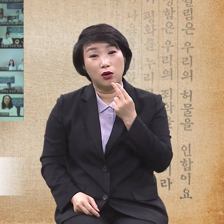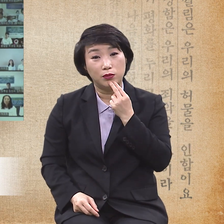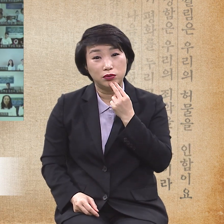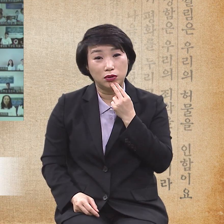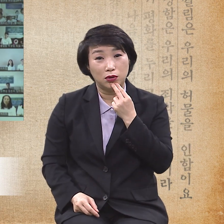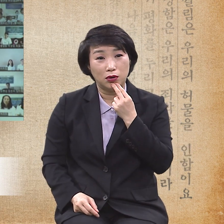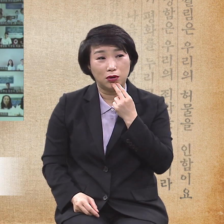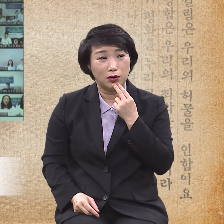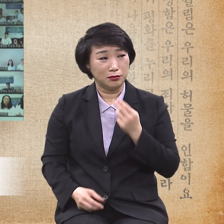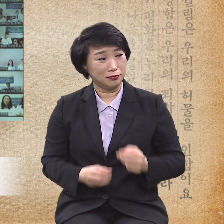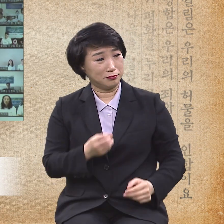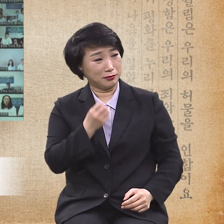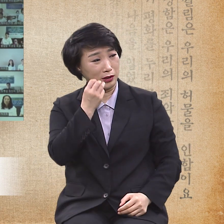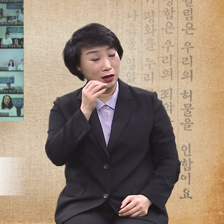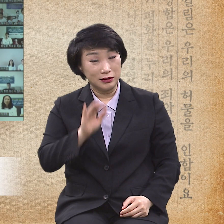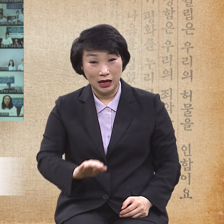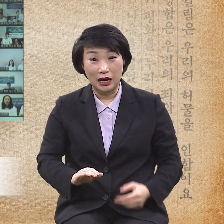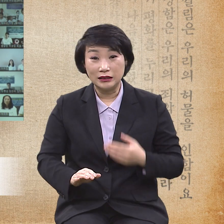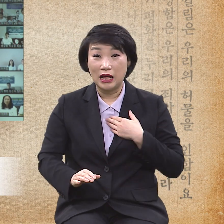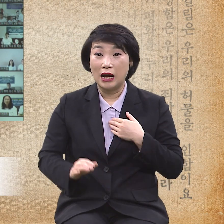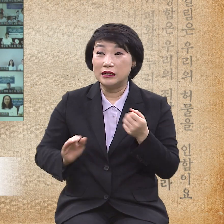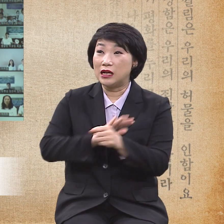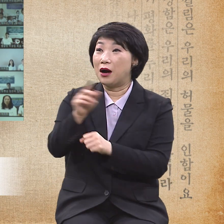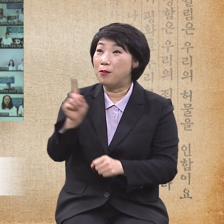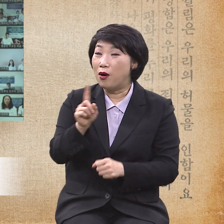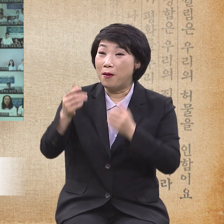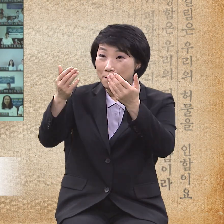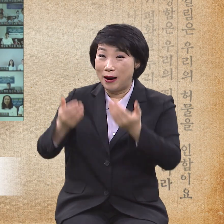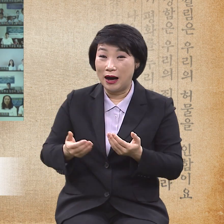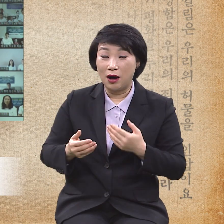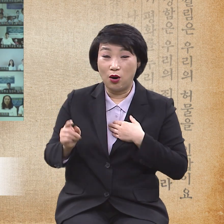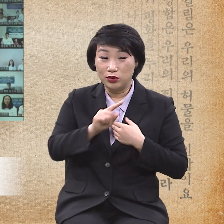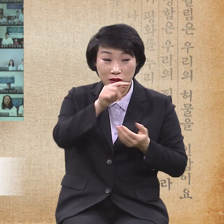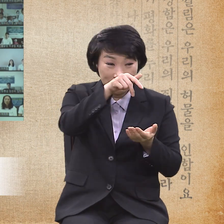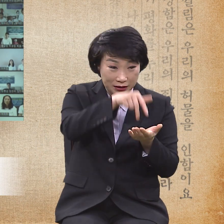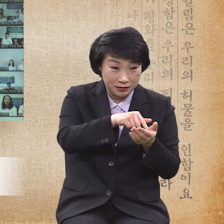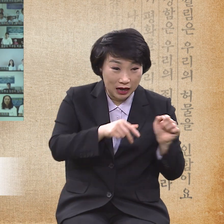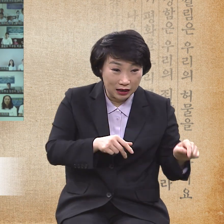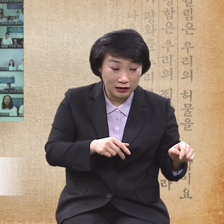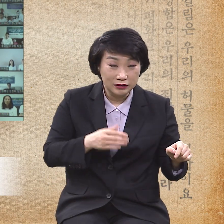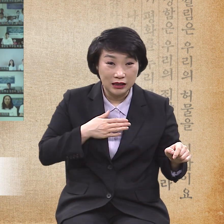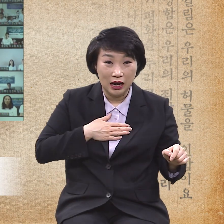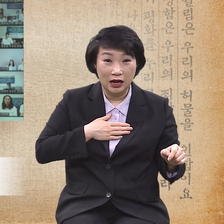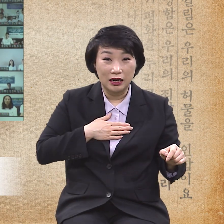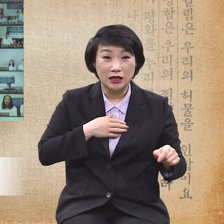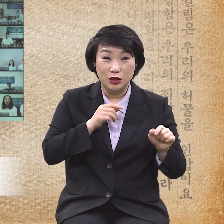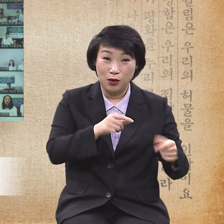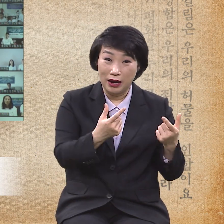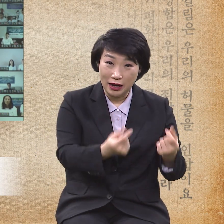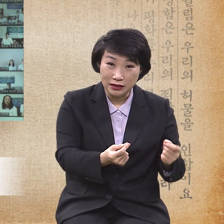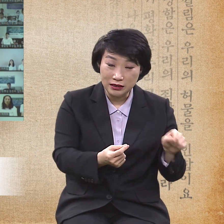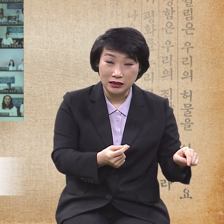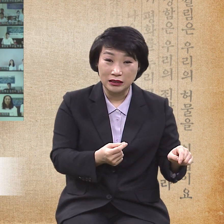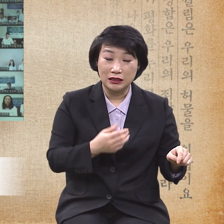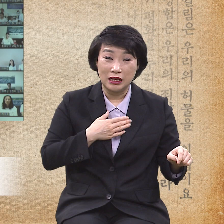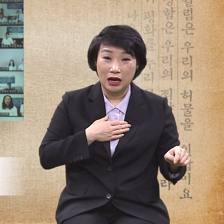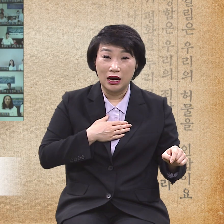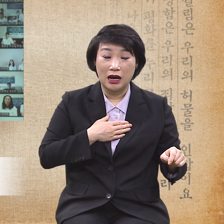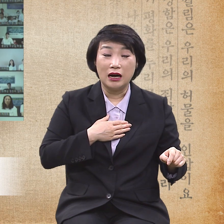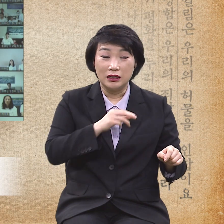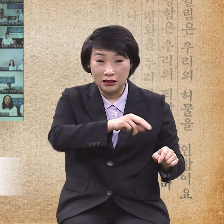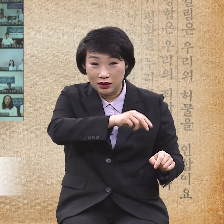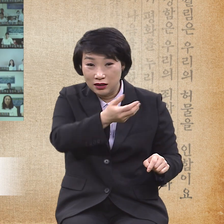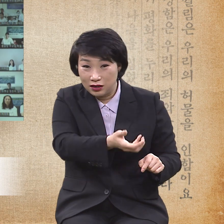응? 내가 어떤 사랑을 받아서 어떤 처지에서 나는 이렇게